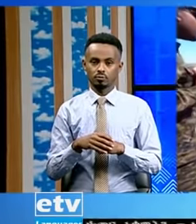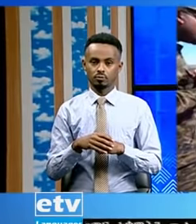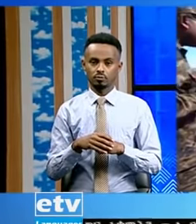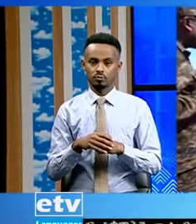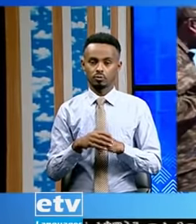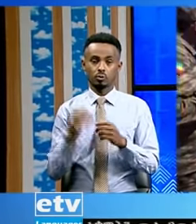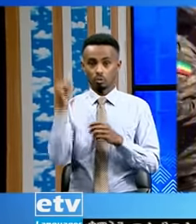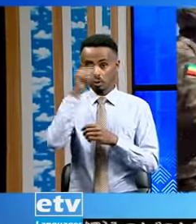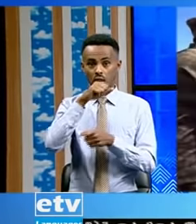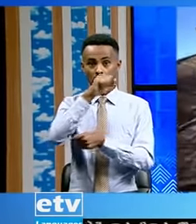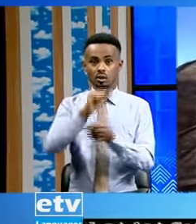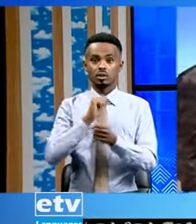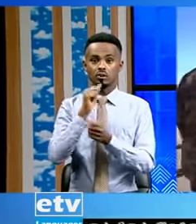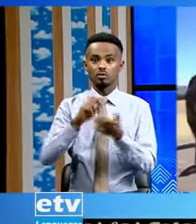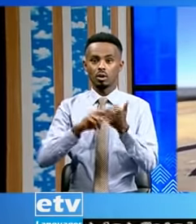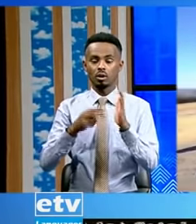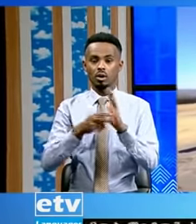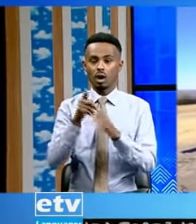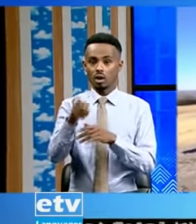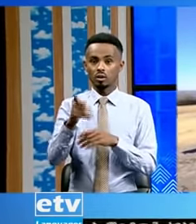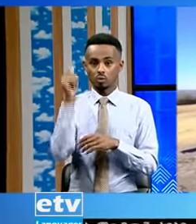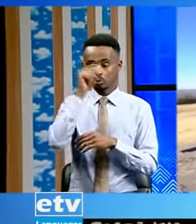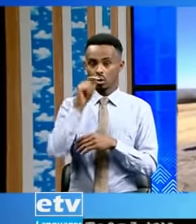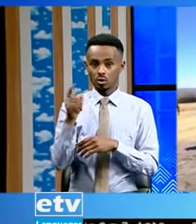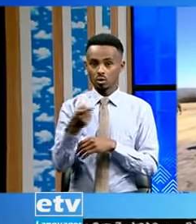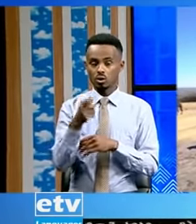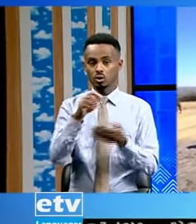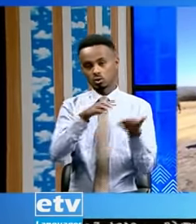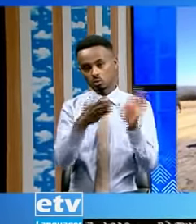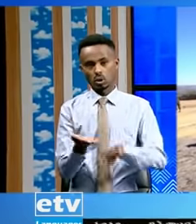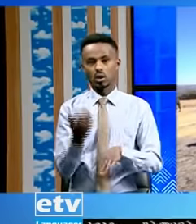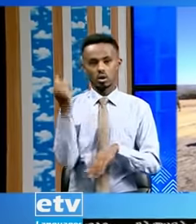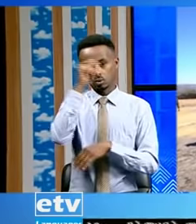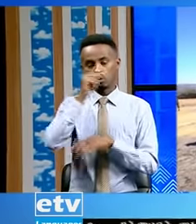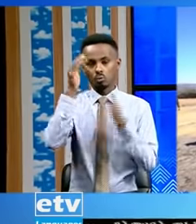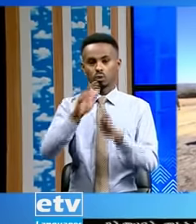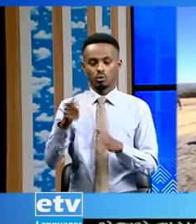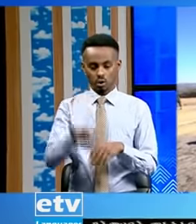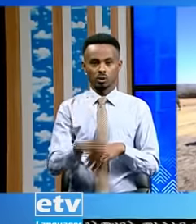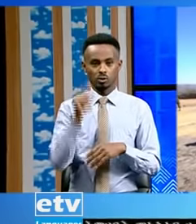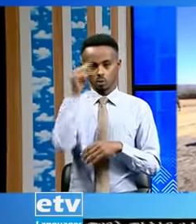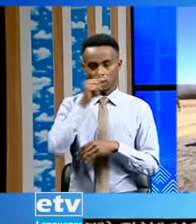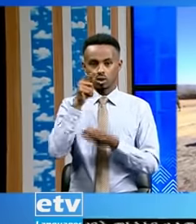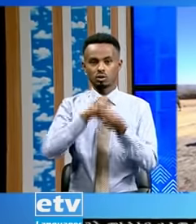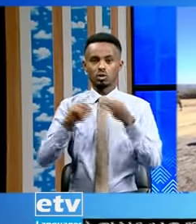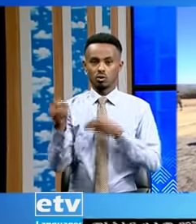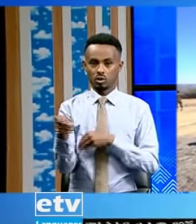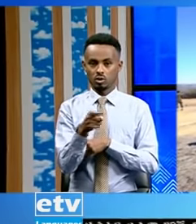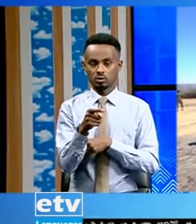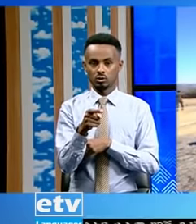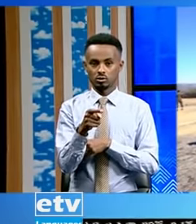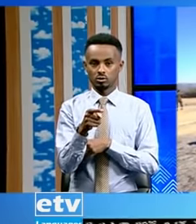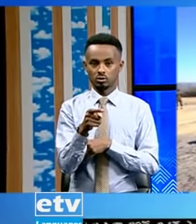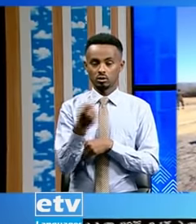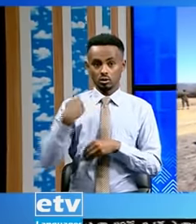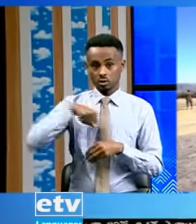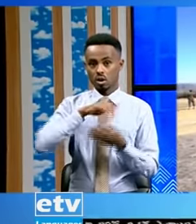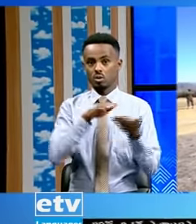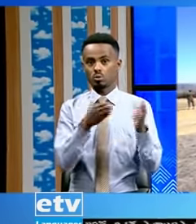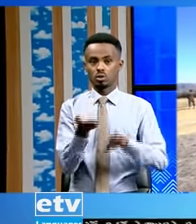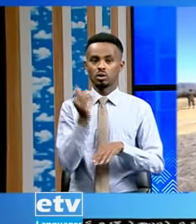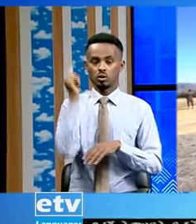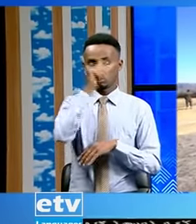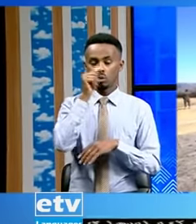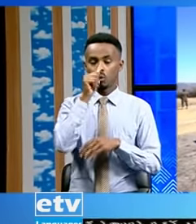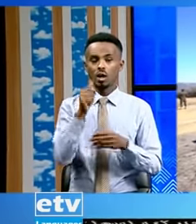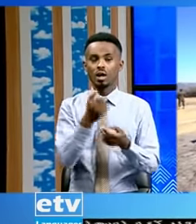ኢትዮጵያ ትሸነፍ ማለት አንተ ኢትዮጵያ ትሆን ማለት አይደለም። ትሞታለህ፣ ኢትዮጵያ ትሆናለህ። ኢትዮጵያ ስለሆነ እኛ ሞተን